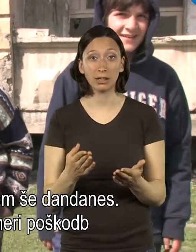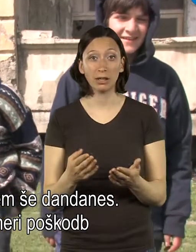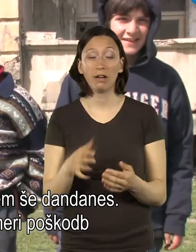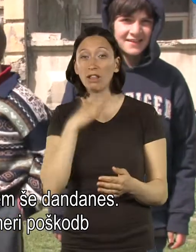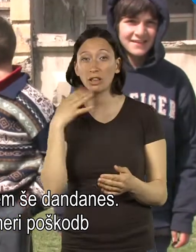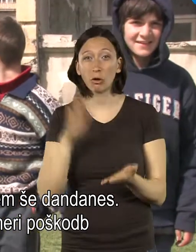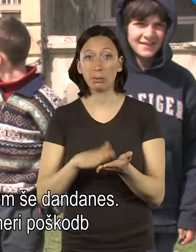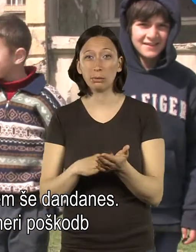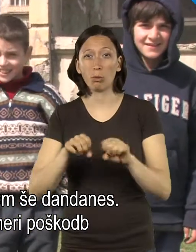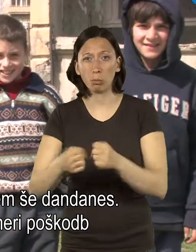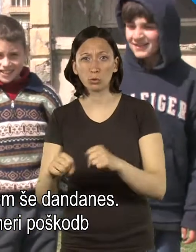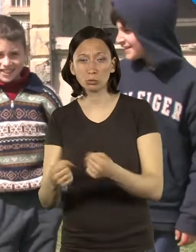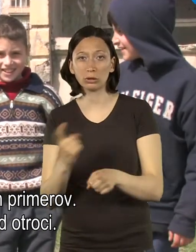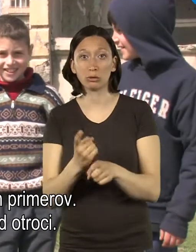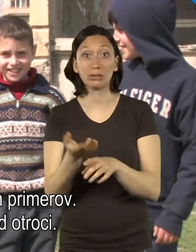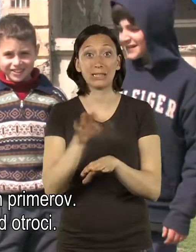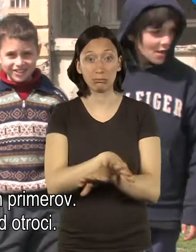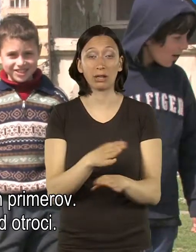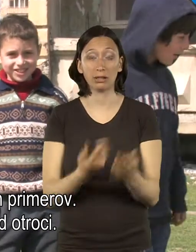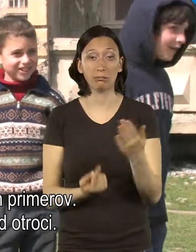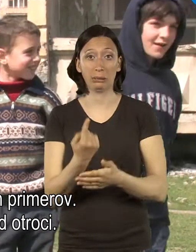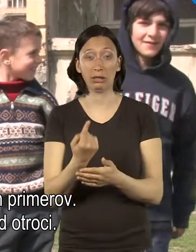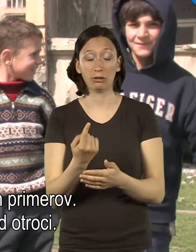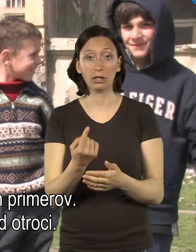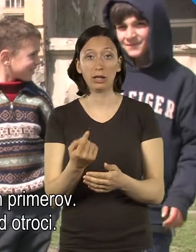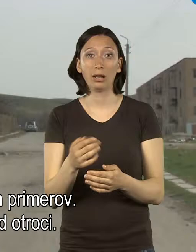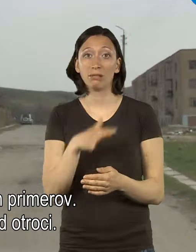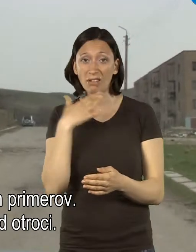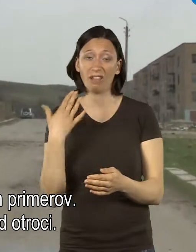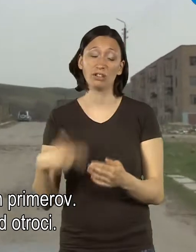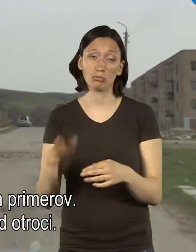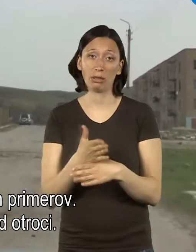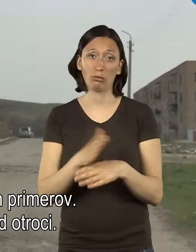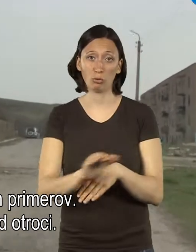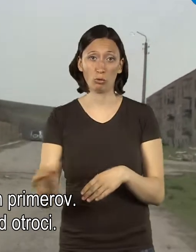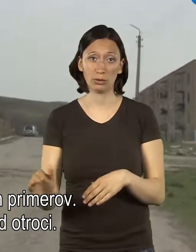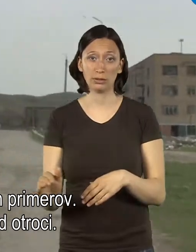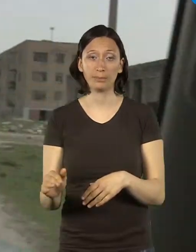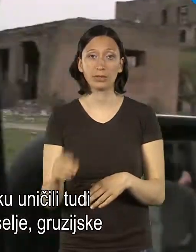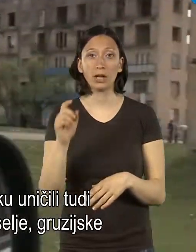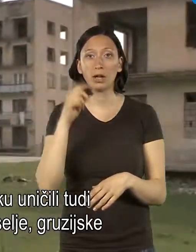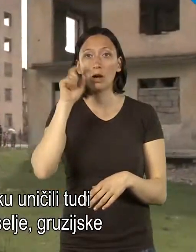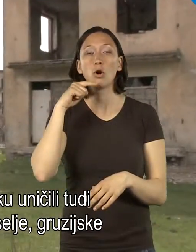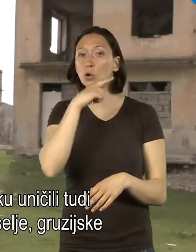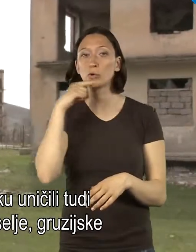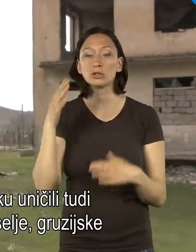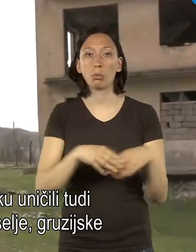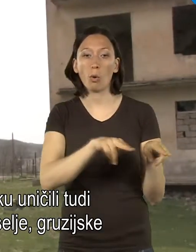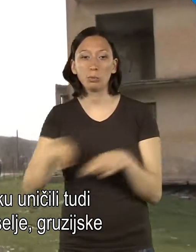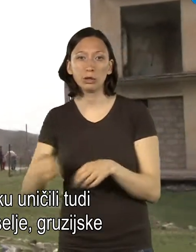primeri poškodb in tudi smrtnih primerov, največ med otroci. Rusi so ob umiku uničili tudi